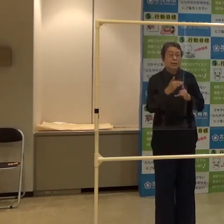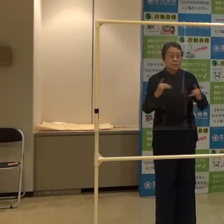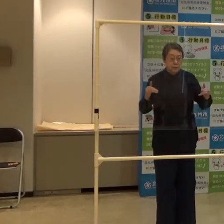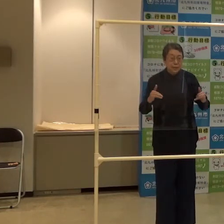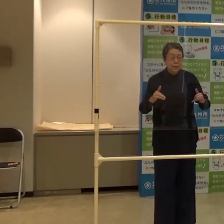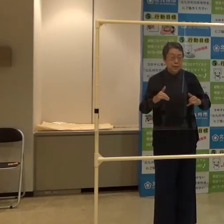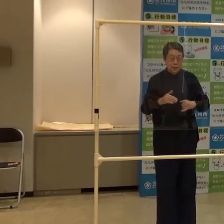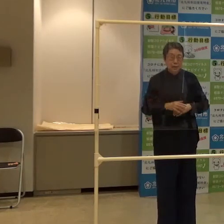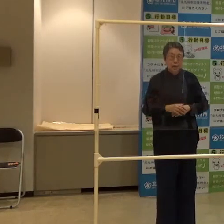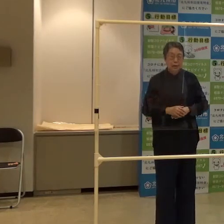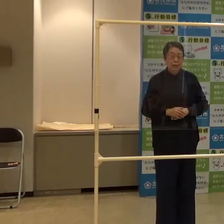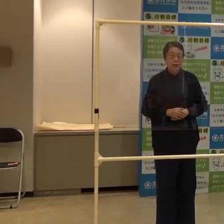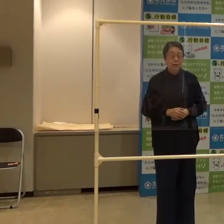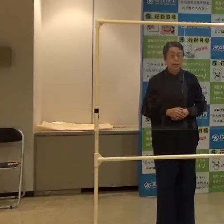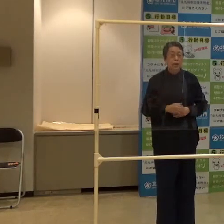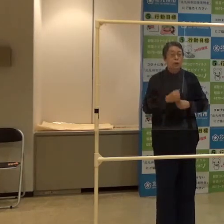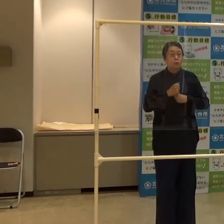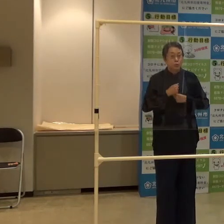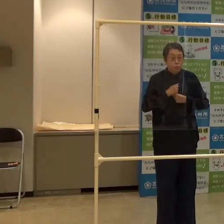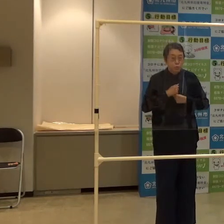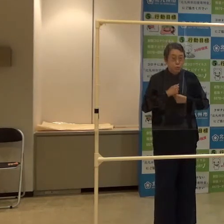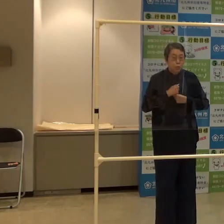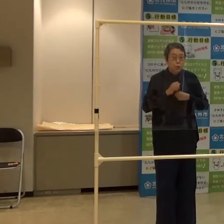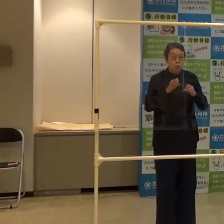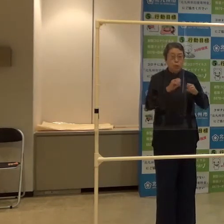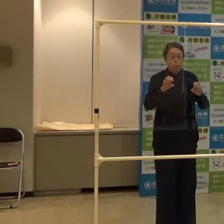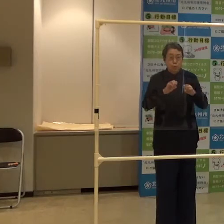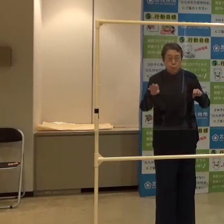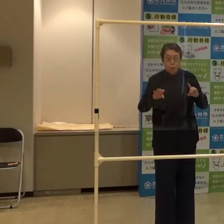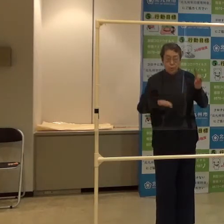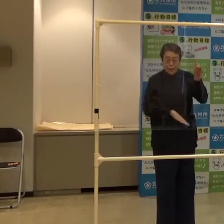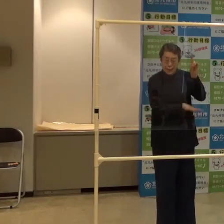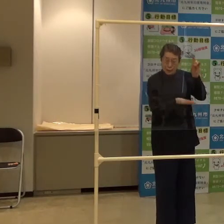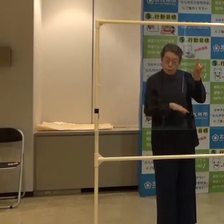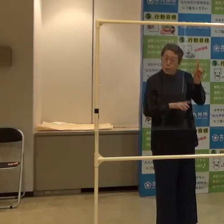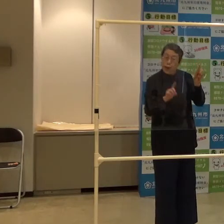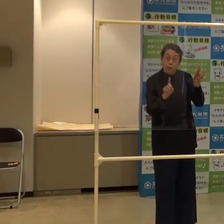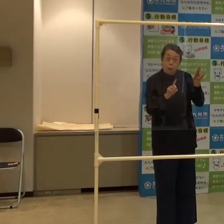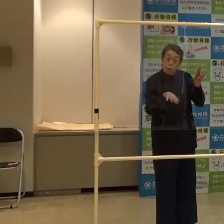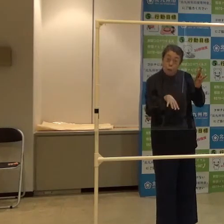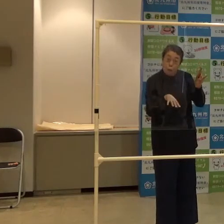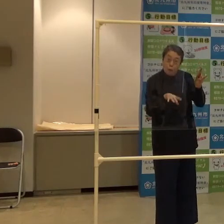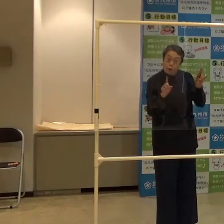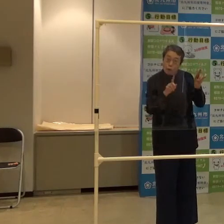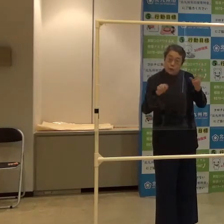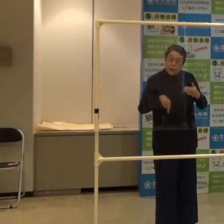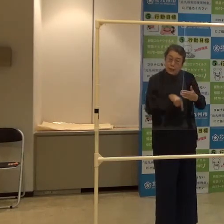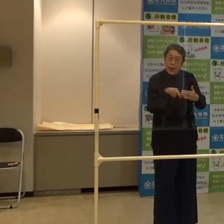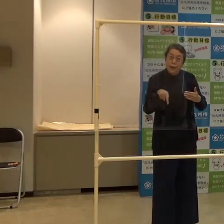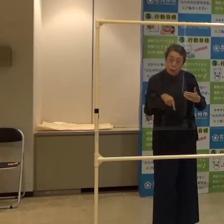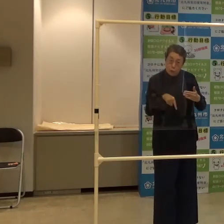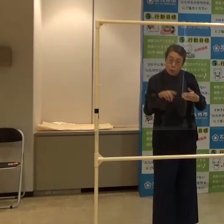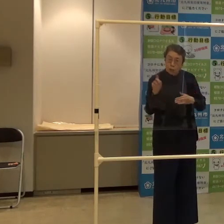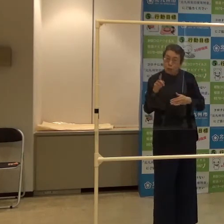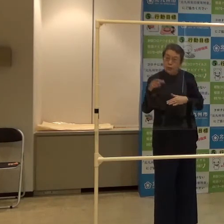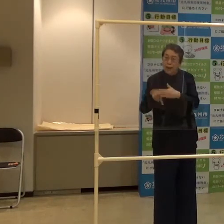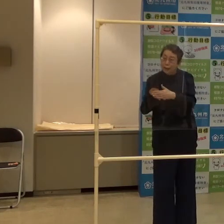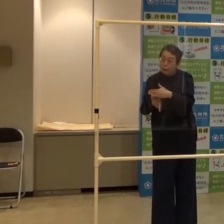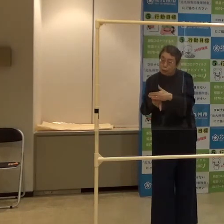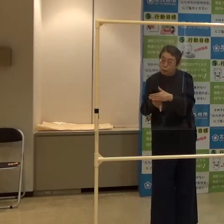喚起する基準を設けているところはどんなところがあるか、それはどういう根拠に基づ